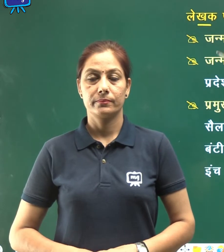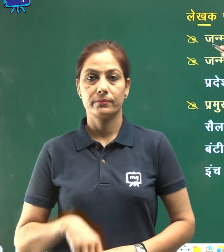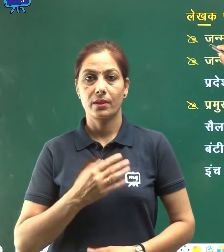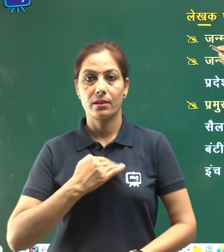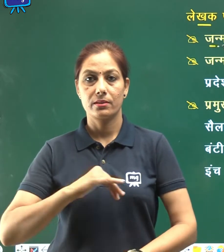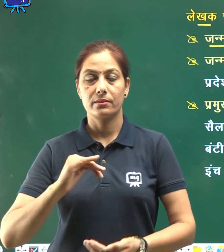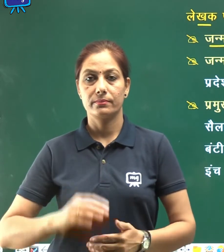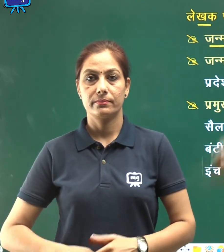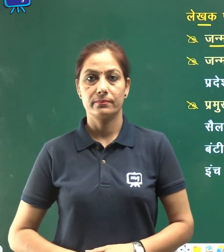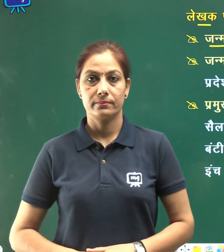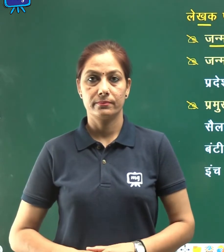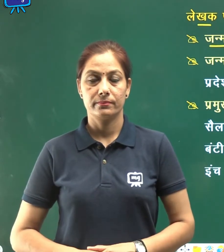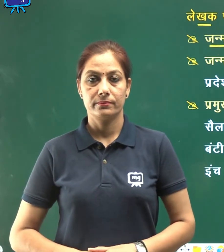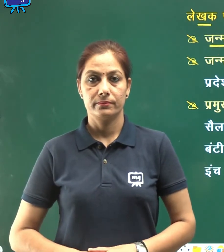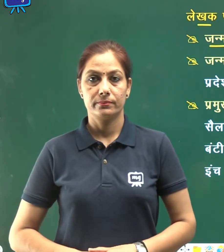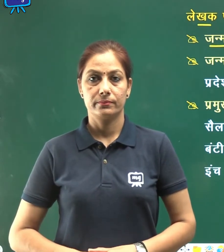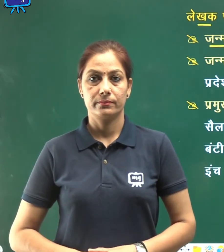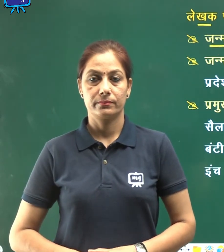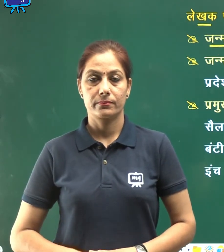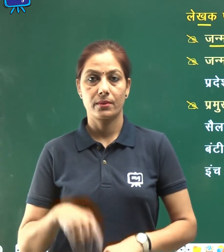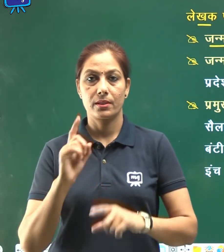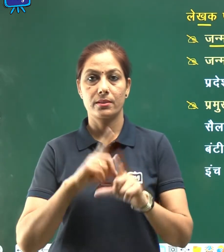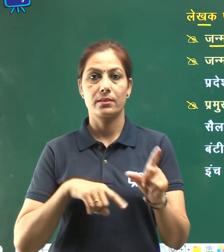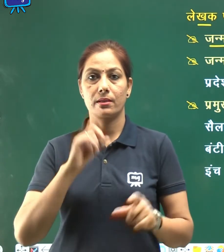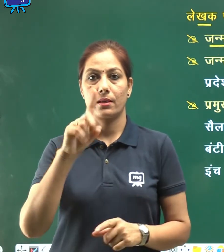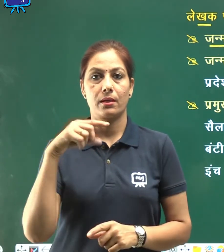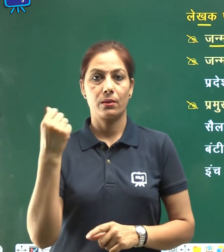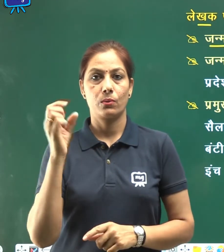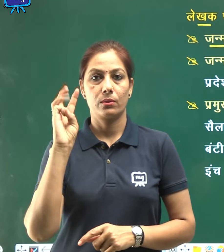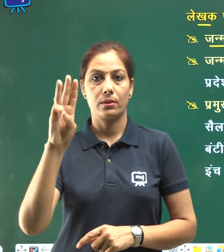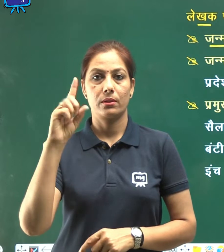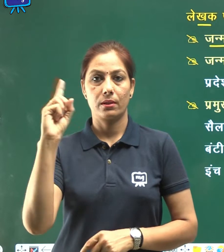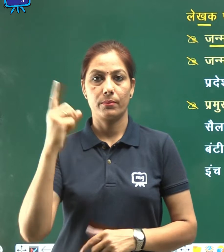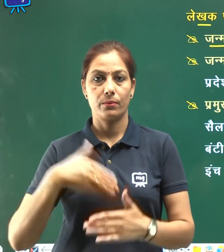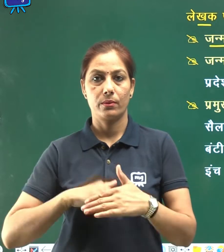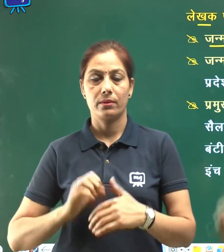इनका जन्म सन 1931 में हुआ।